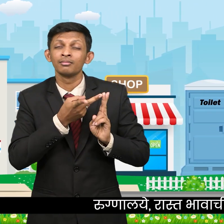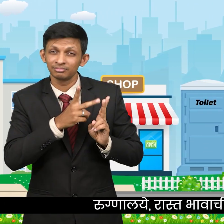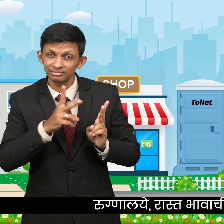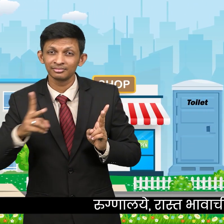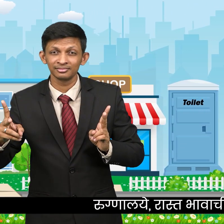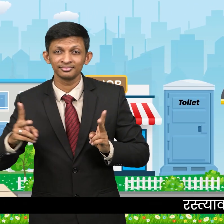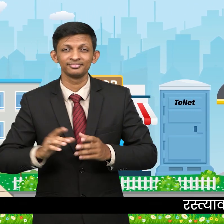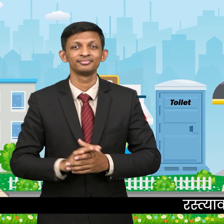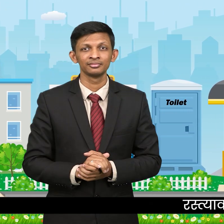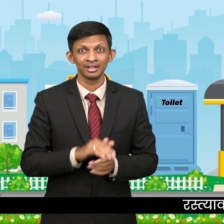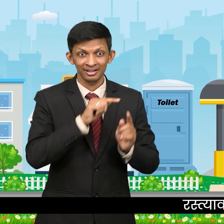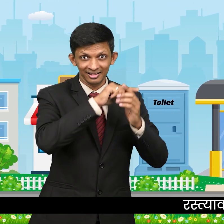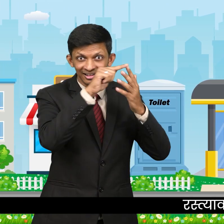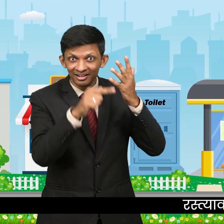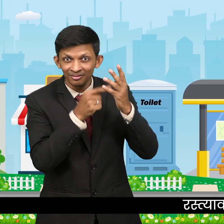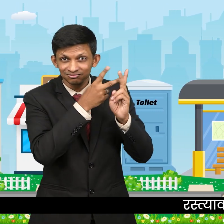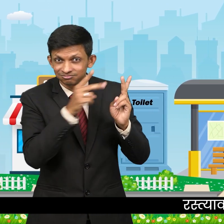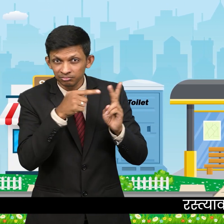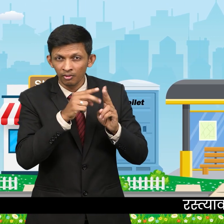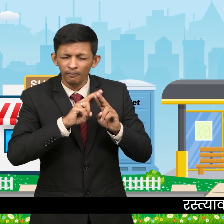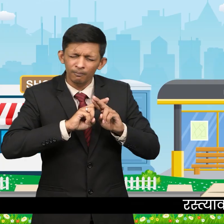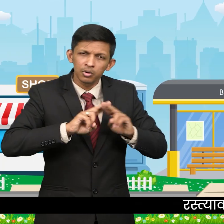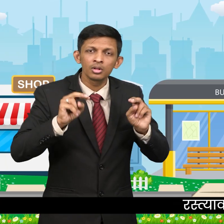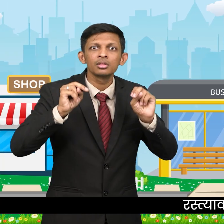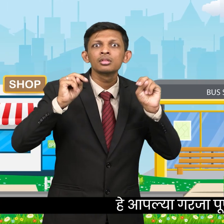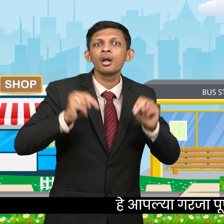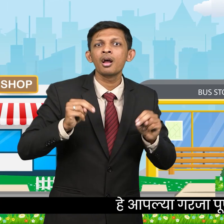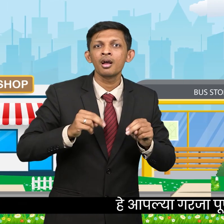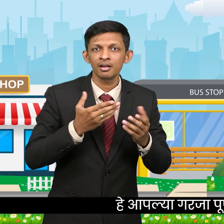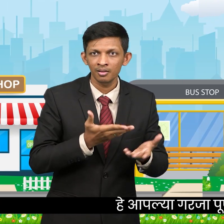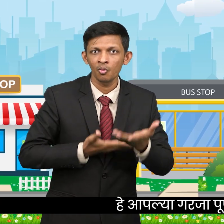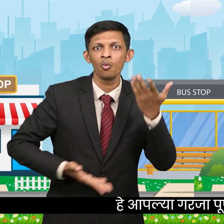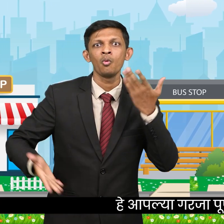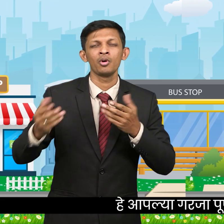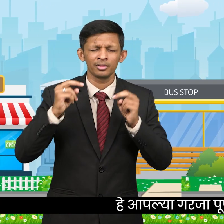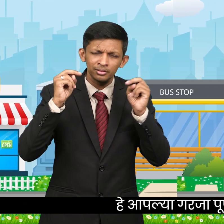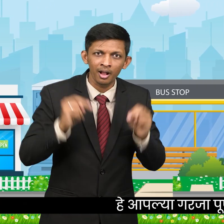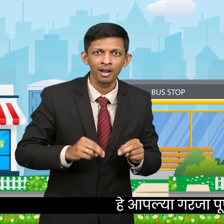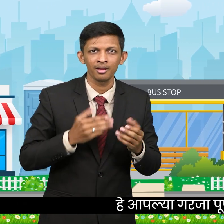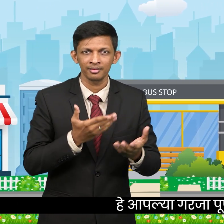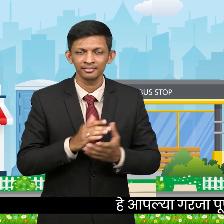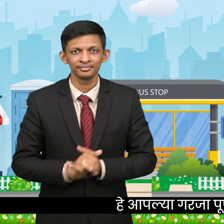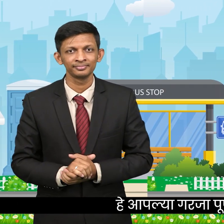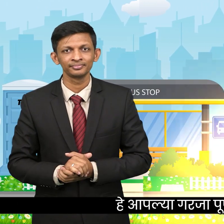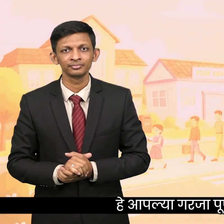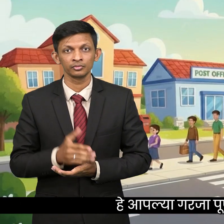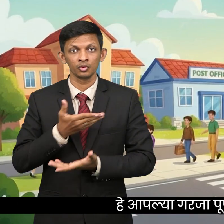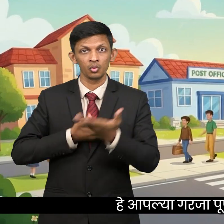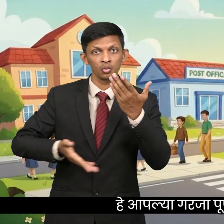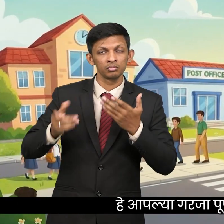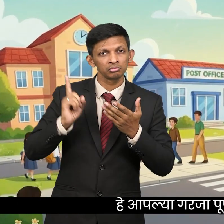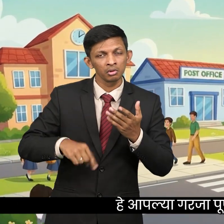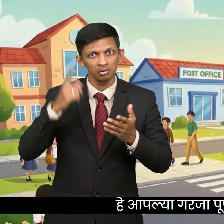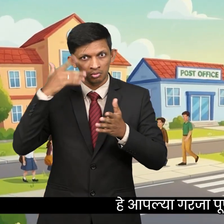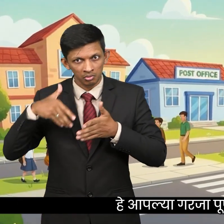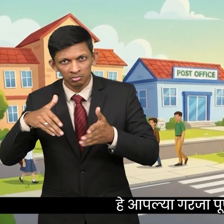पथदिवे, रस्त्यावरील नळ इत्यादी आहेत. हे आपल्या गरजा पूर्ण करतील.